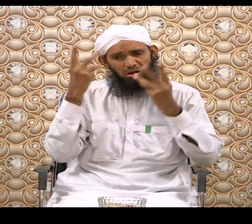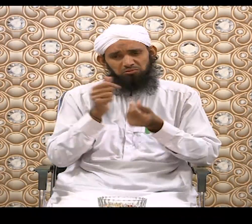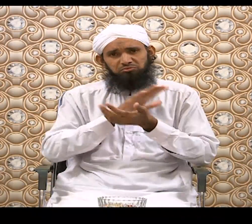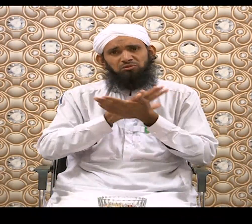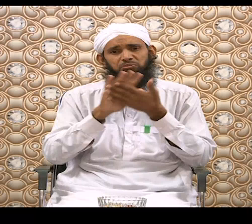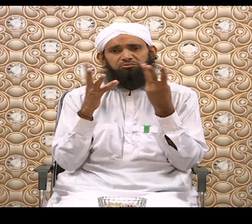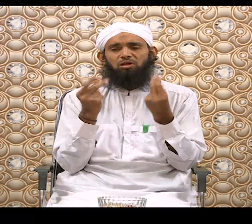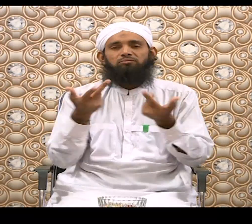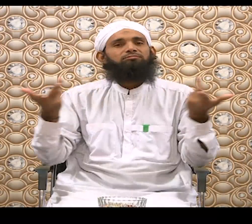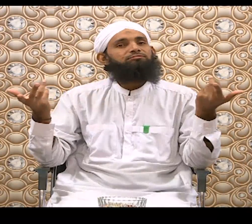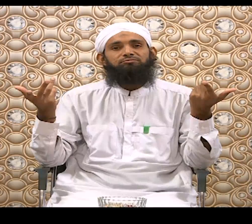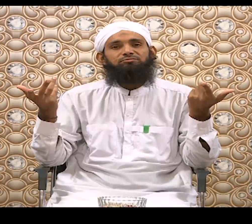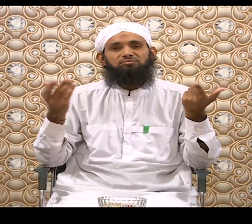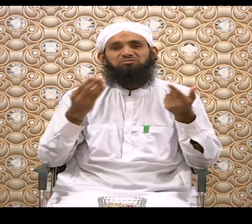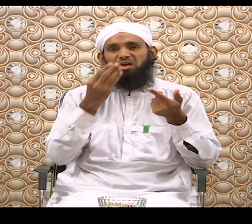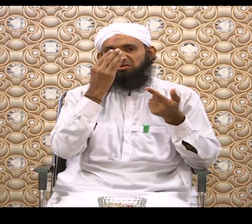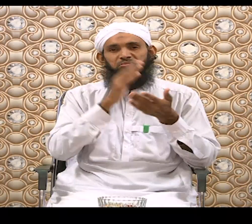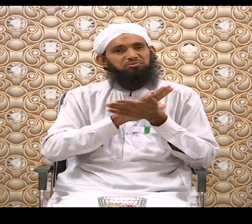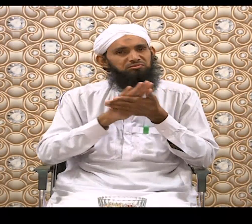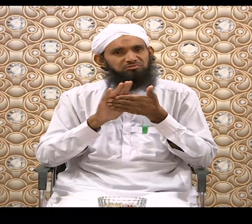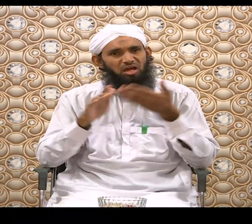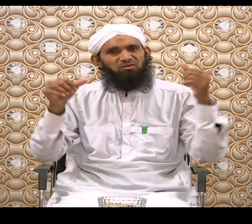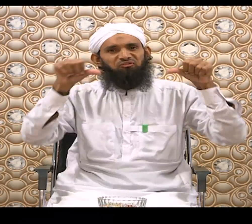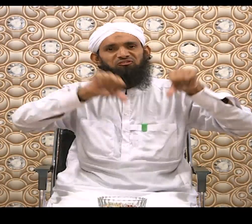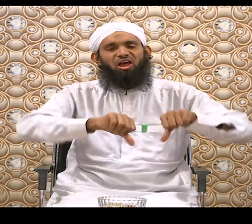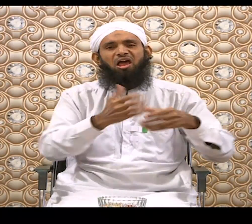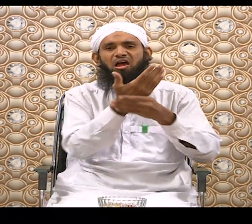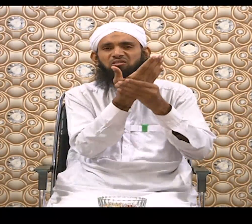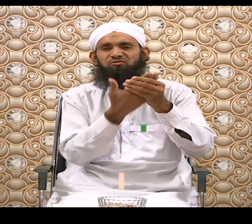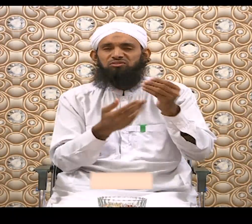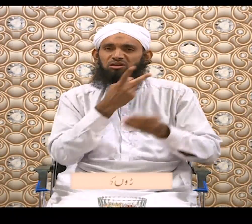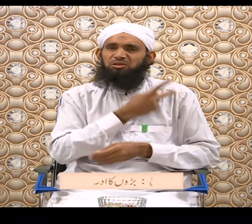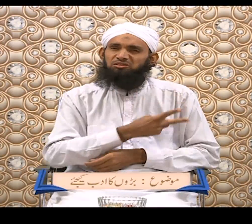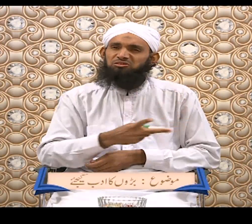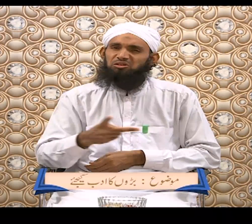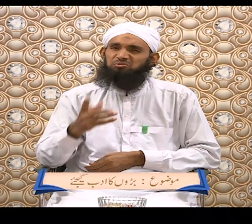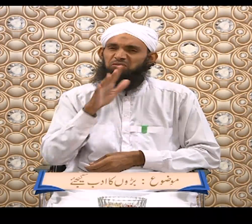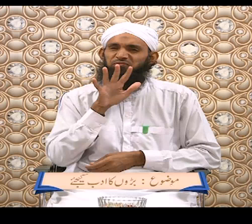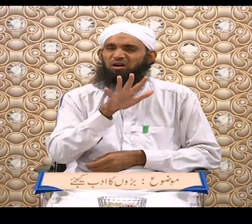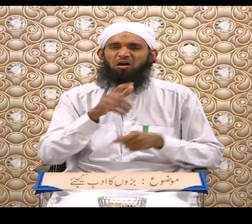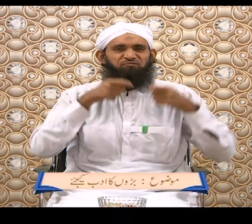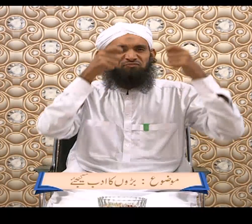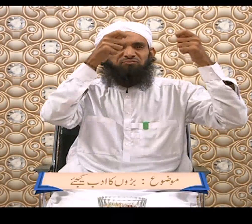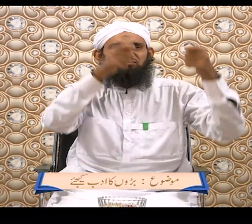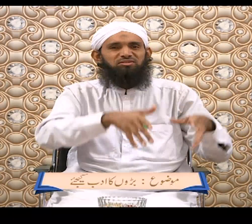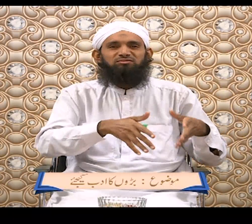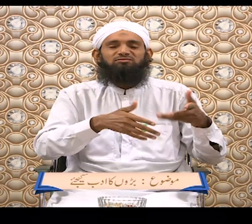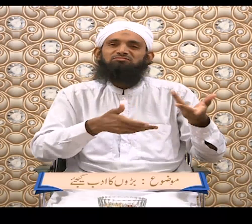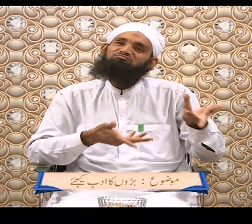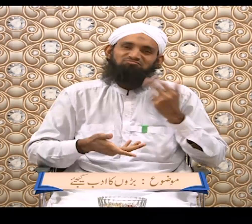ریاضتیں پامال ہو گئیں زلت و رسوائی اس کا مقدر بنی ہمیشہ ہمیشہ کے لیے لانت کا توق اس